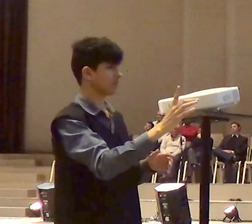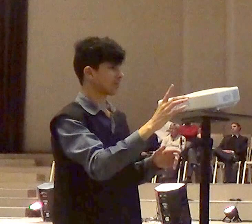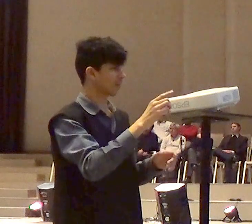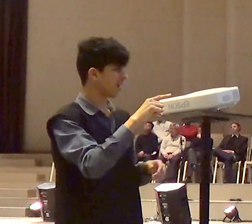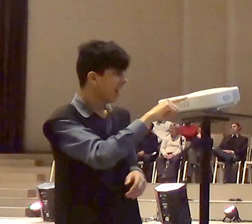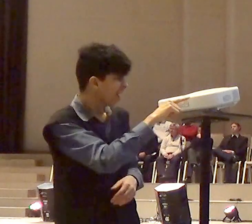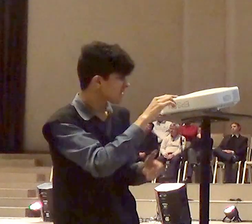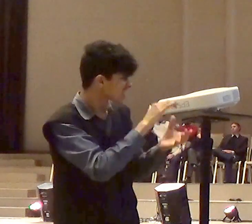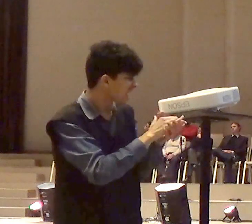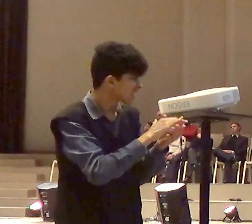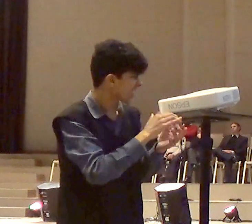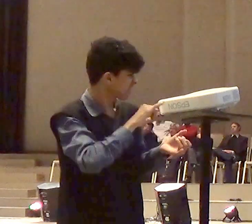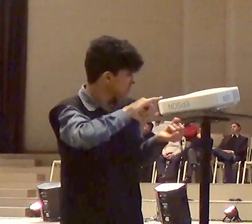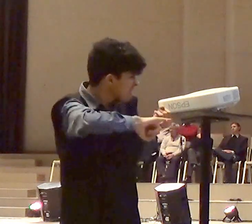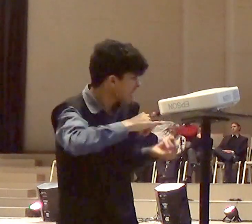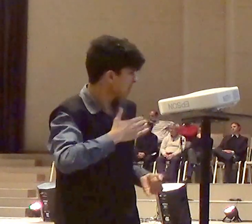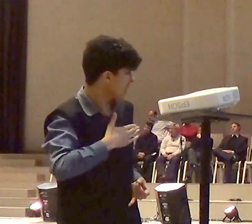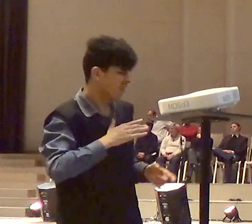é traia